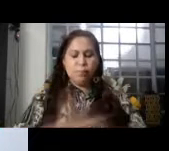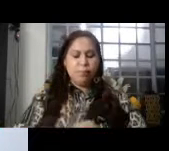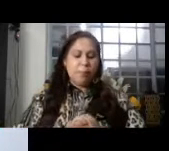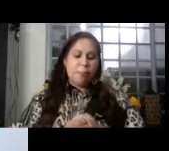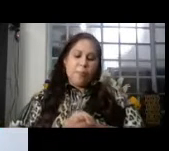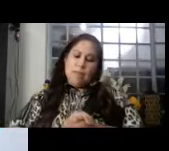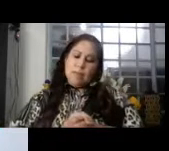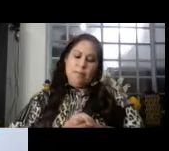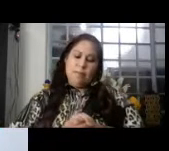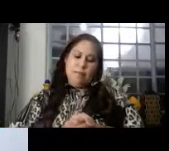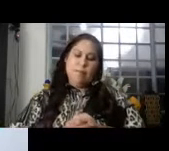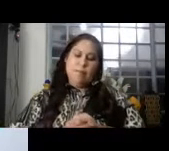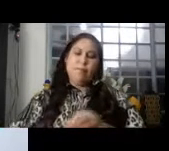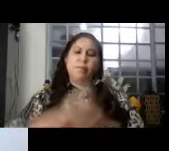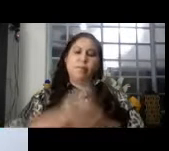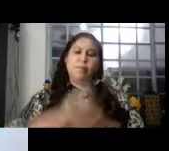estrutura.